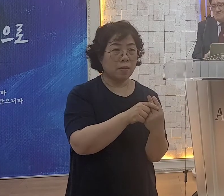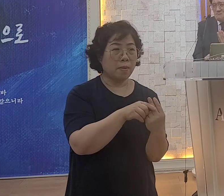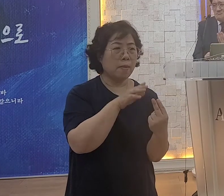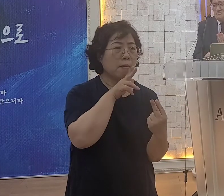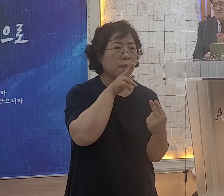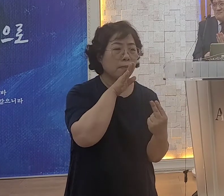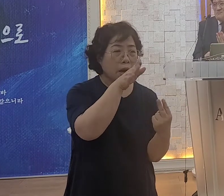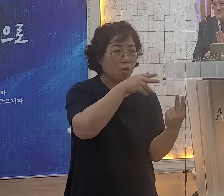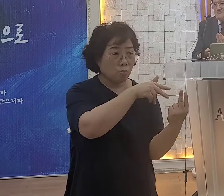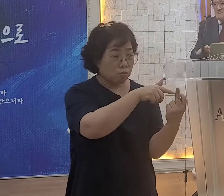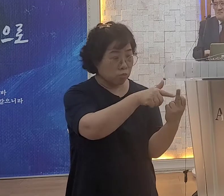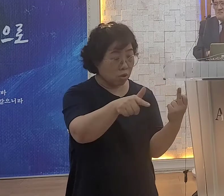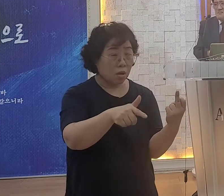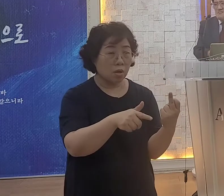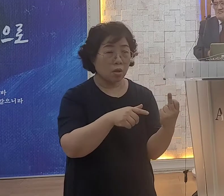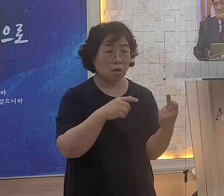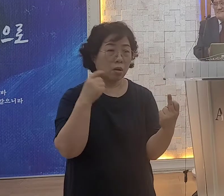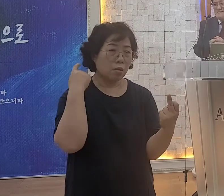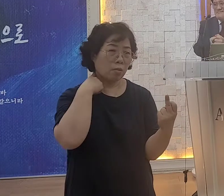아이고,